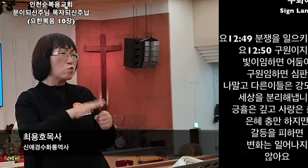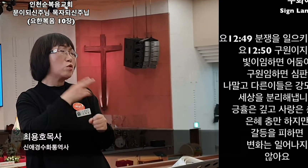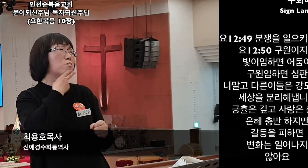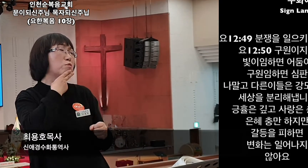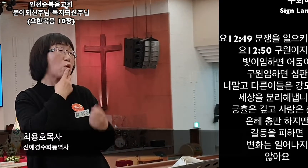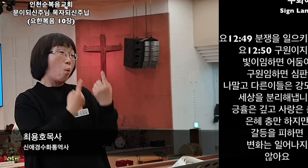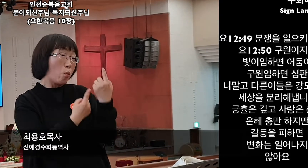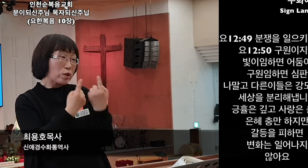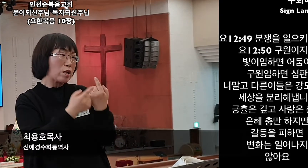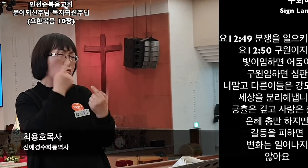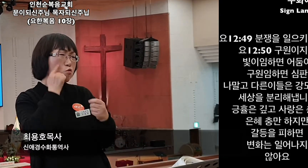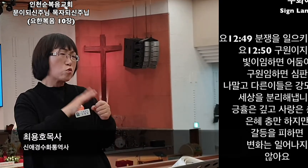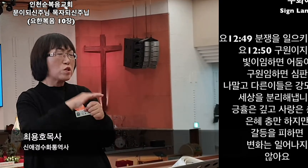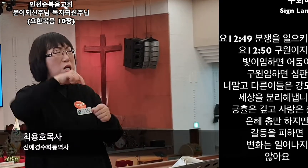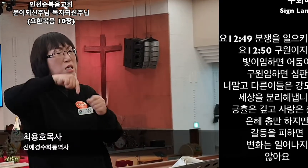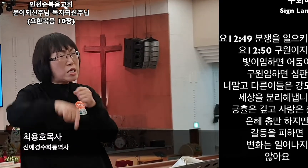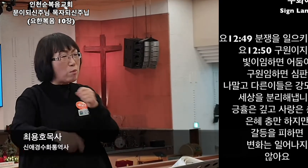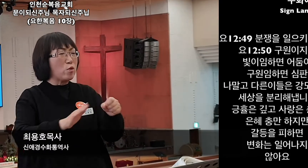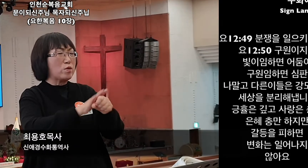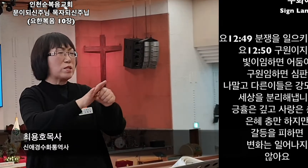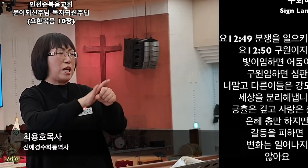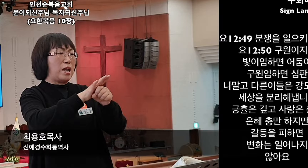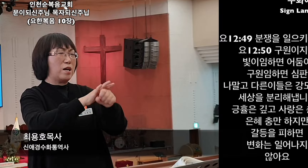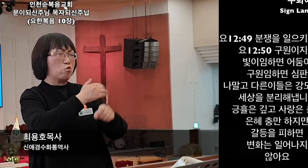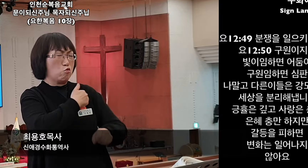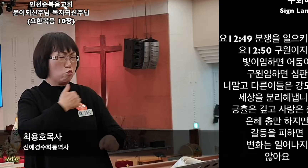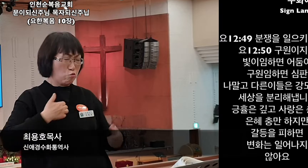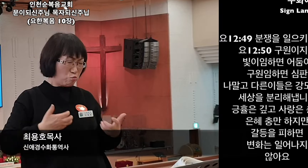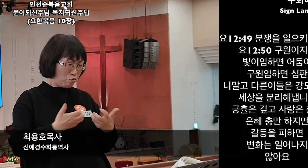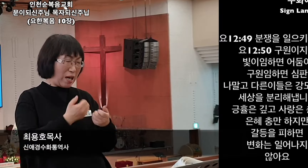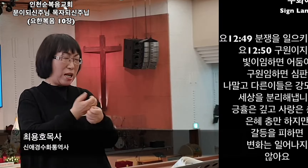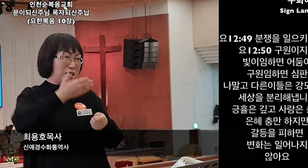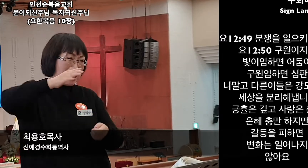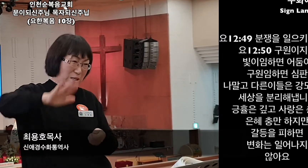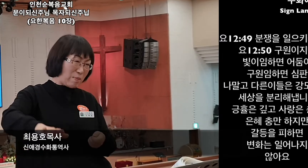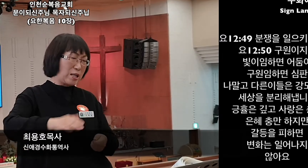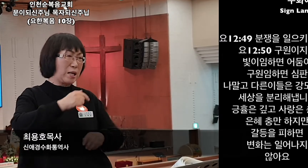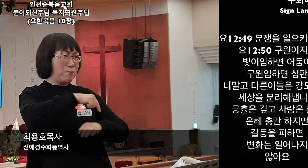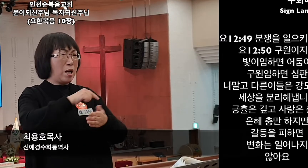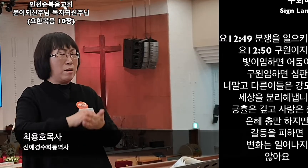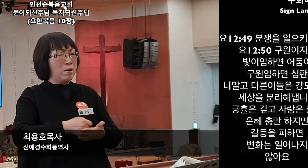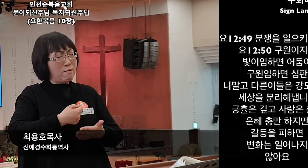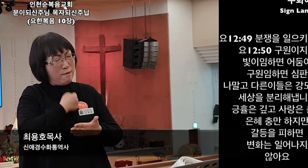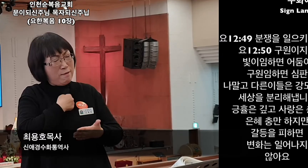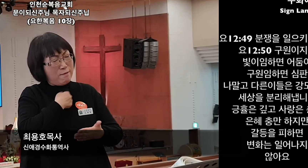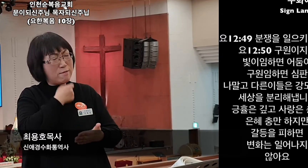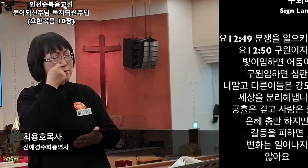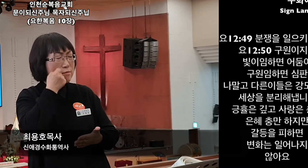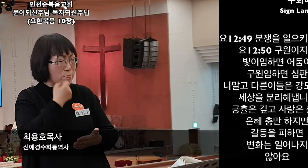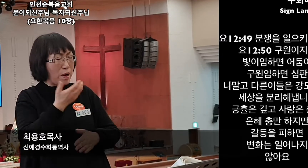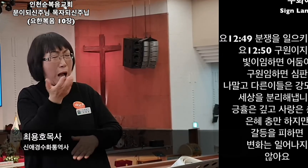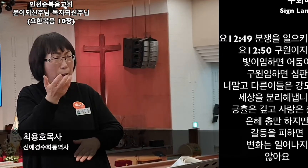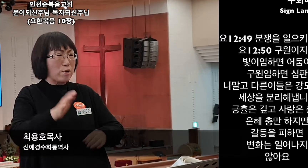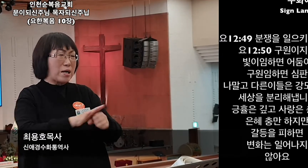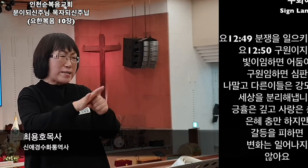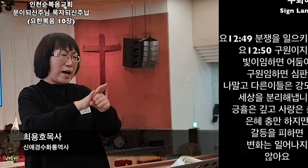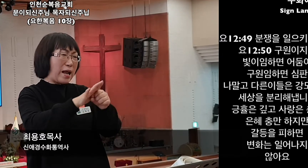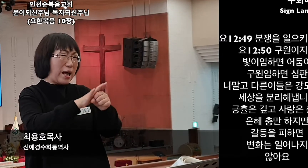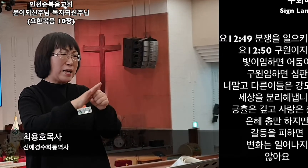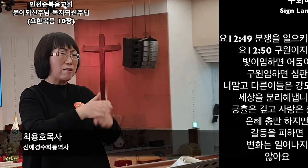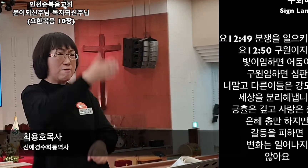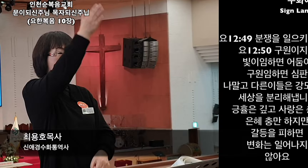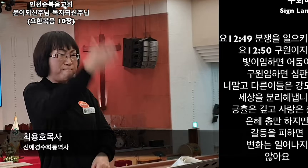없어서 그러신 거 아니에요. 긍휼은 깊고 사랑은 또 충만하지만 그 가슴이 미어지는 슬픔과 아픔, 그 사랑이